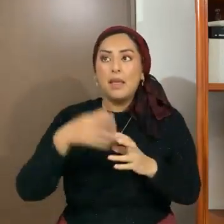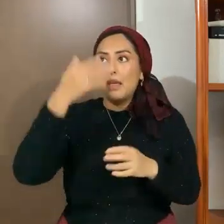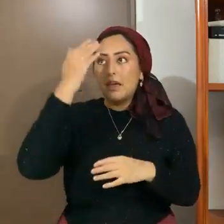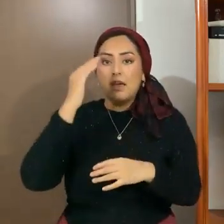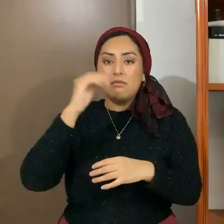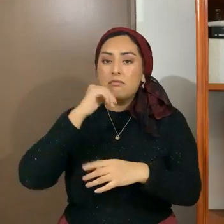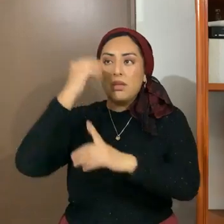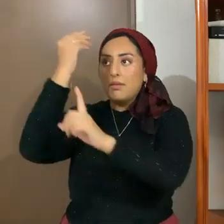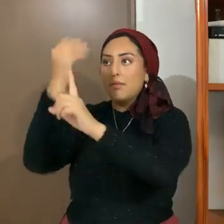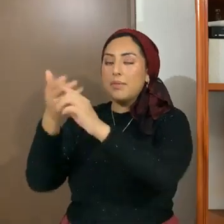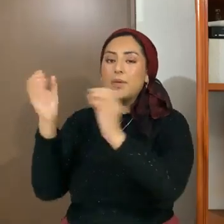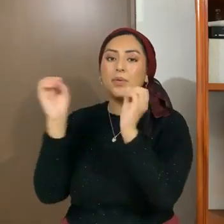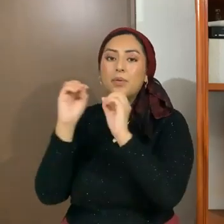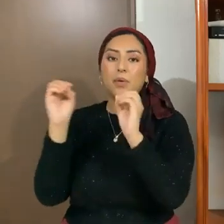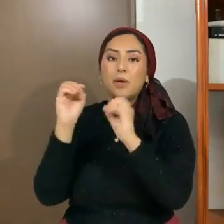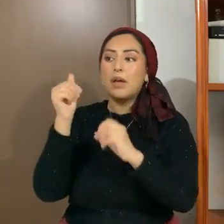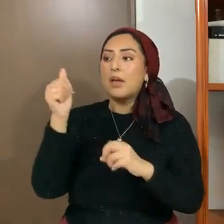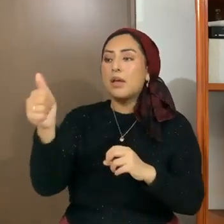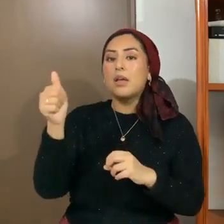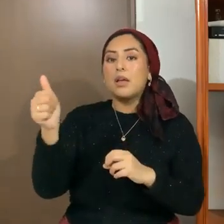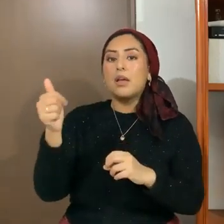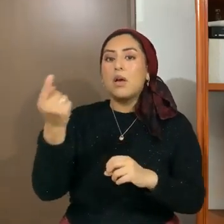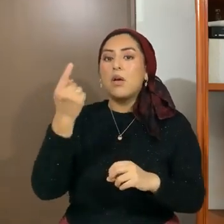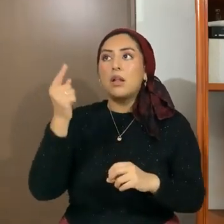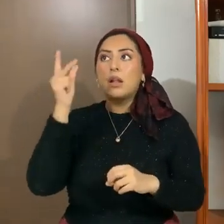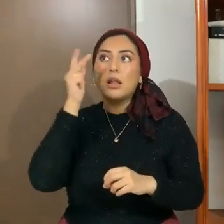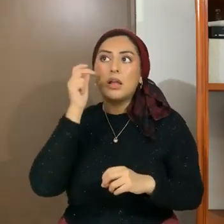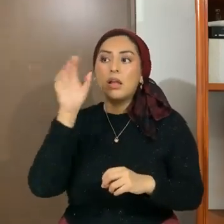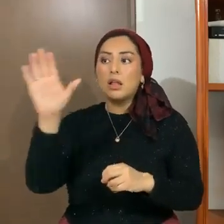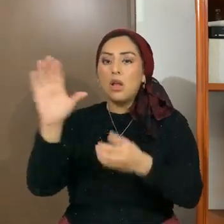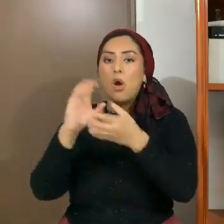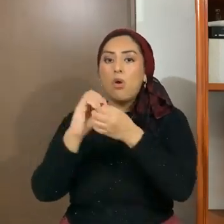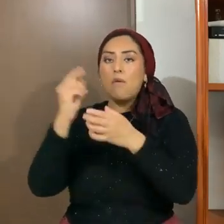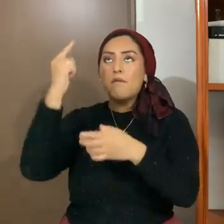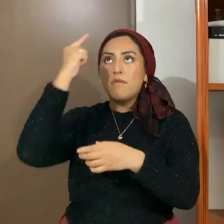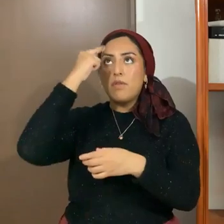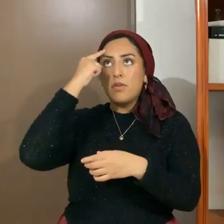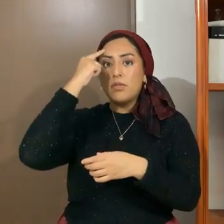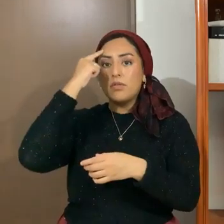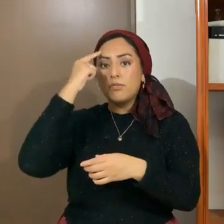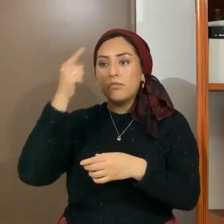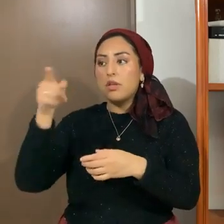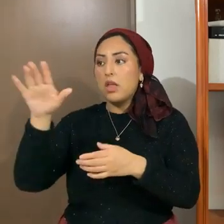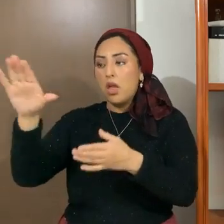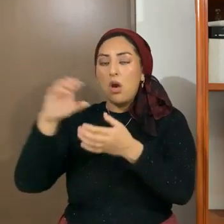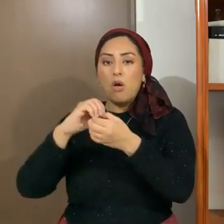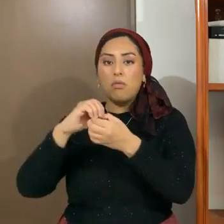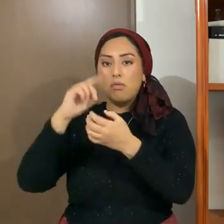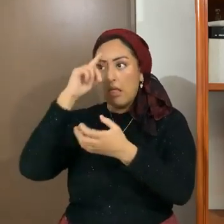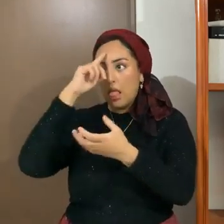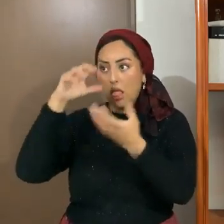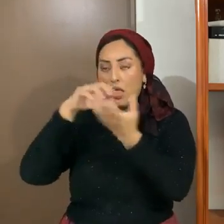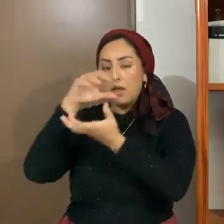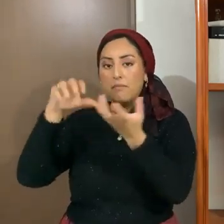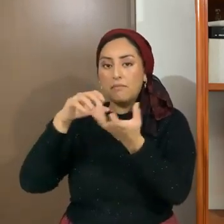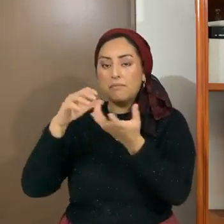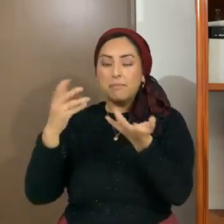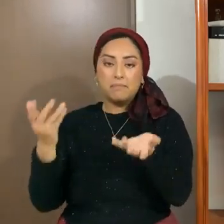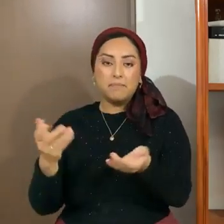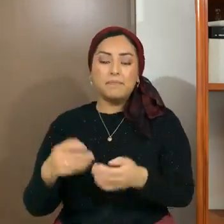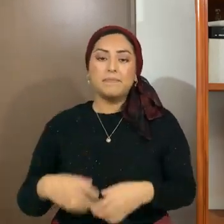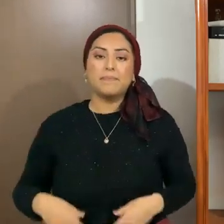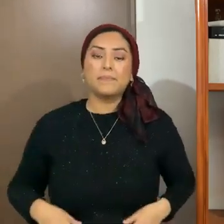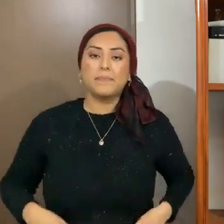le habló y solamente está escuchando su mente, sus propios delirios, o algún demonio que le quiere empezar a ministrar o ya le